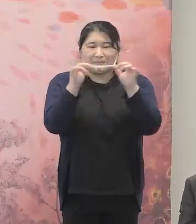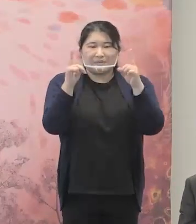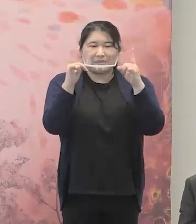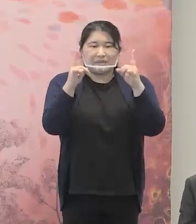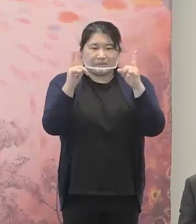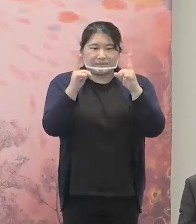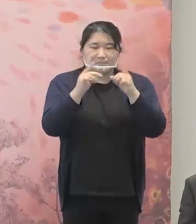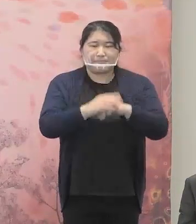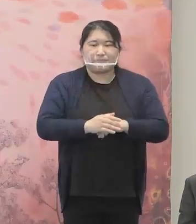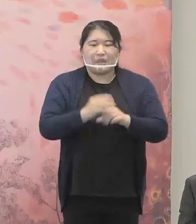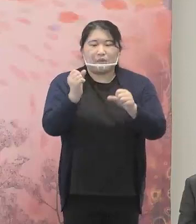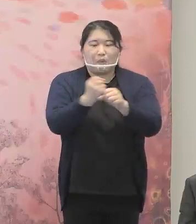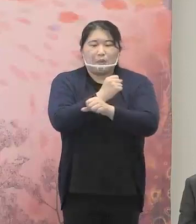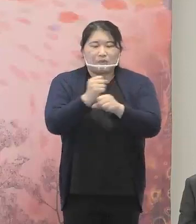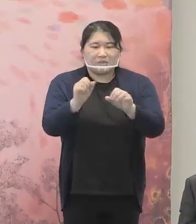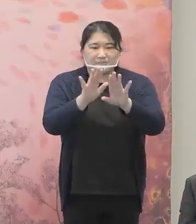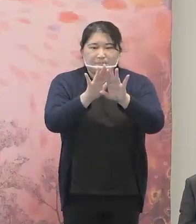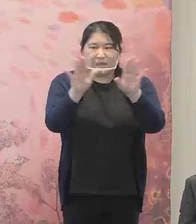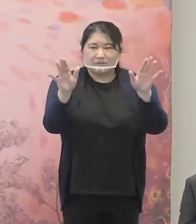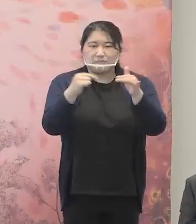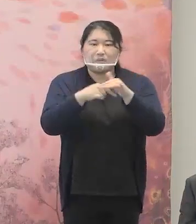工事に着手してまいります。